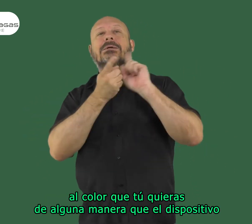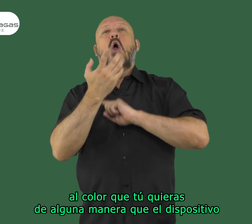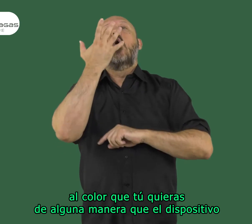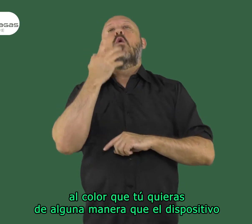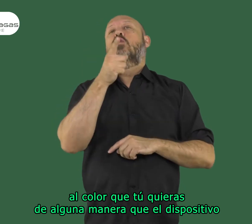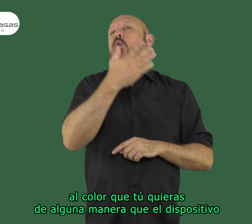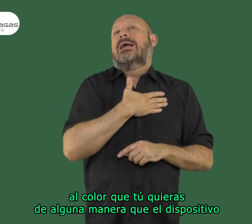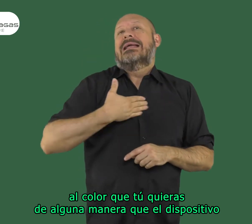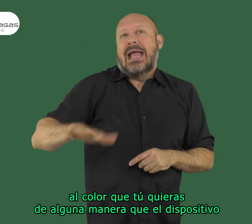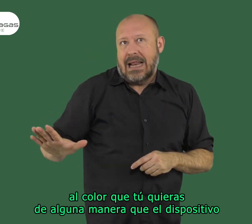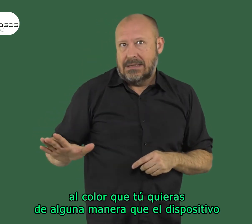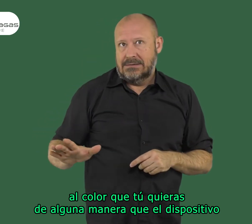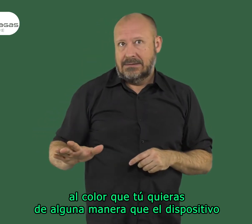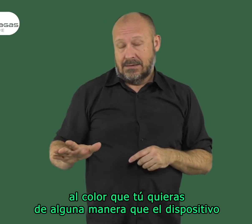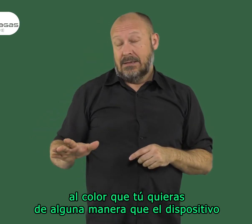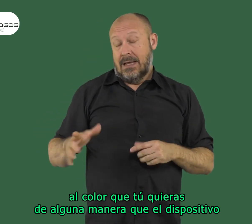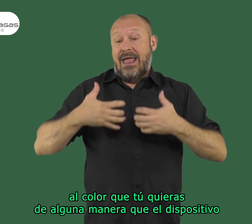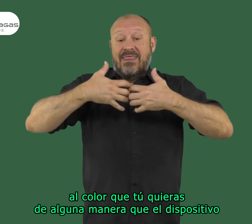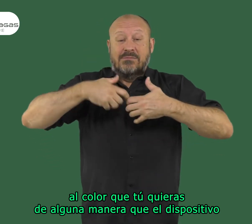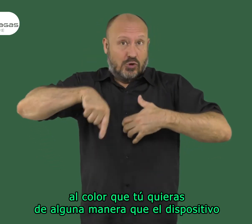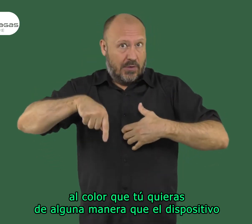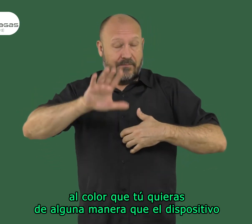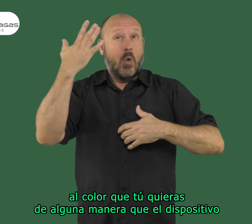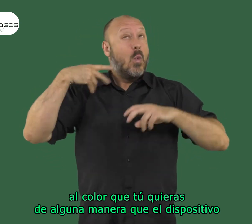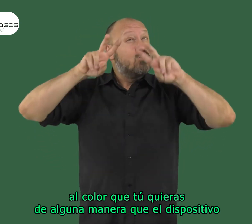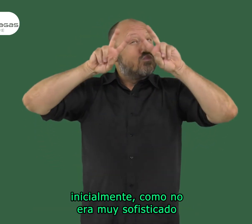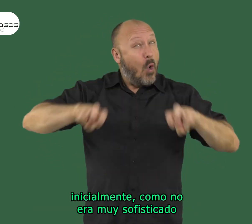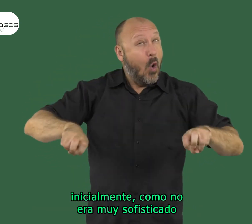conviertes al color que tú quieras de alguna manera, que el